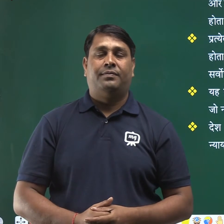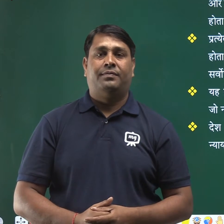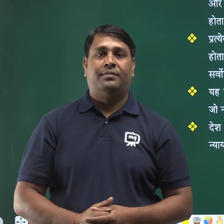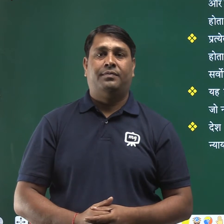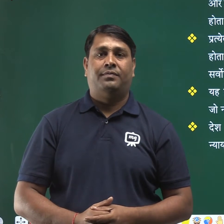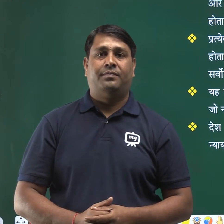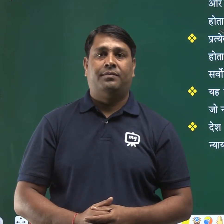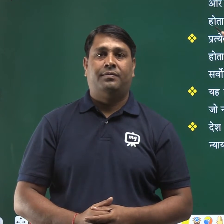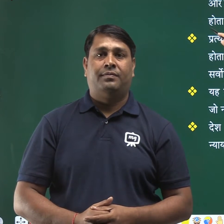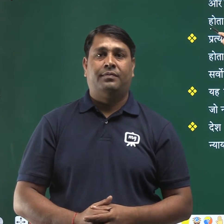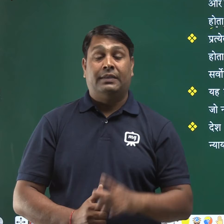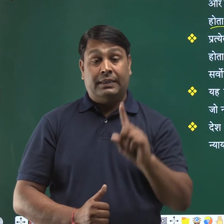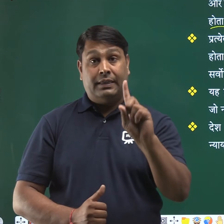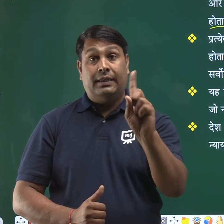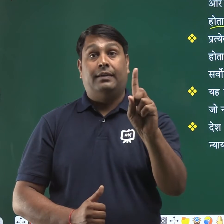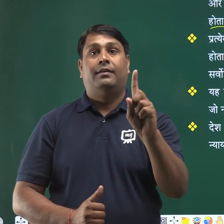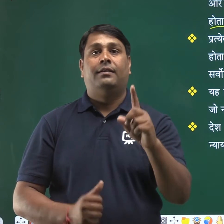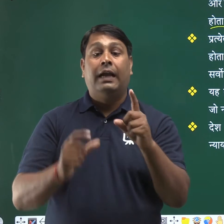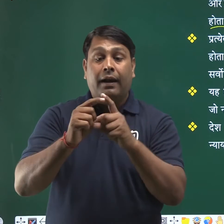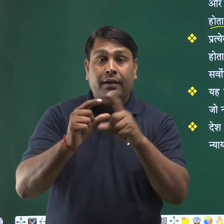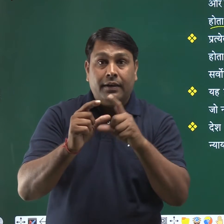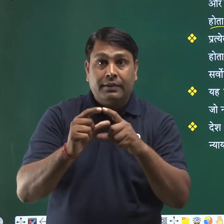एक जिला न्यायाधीश होता है।